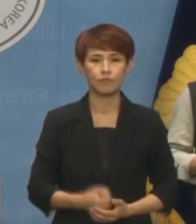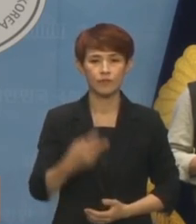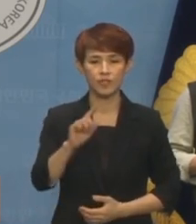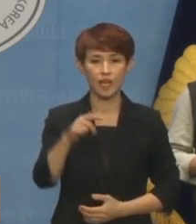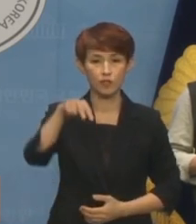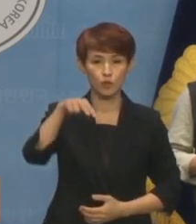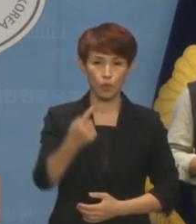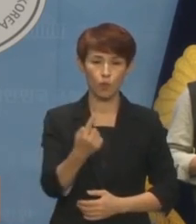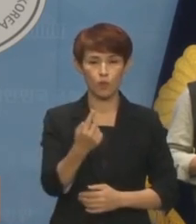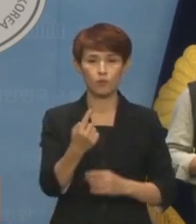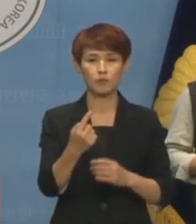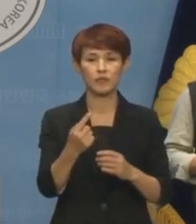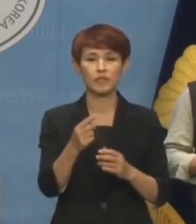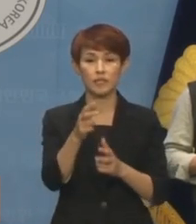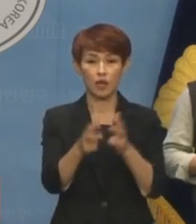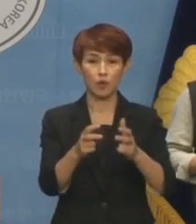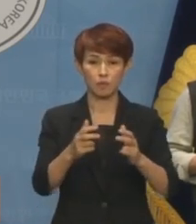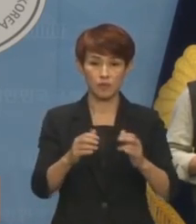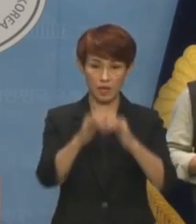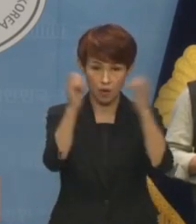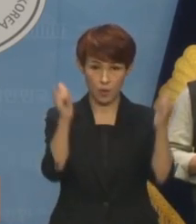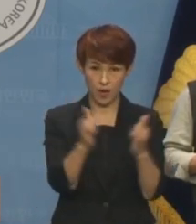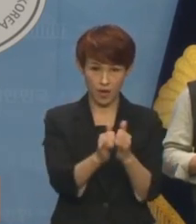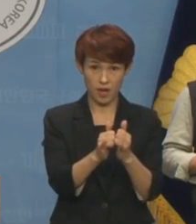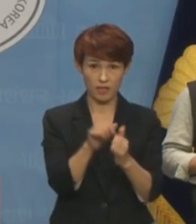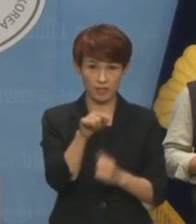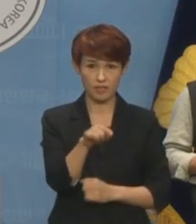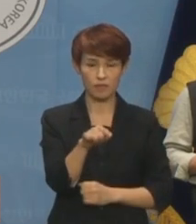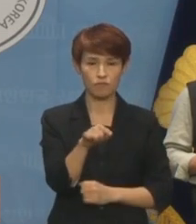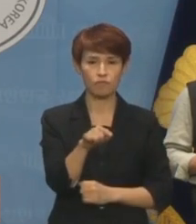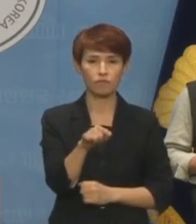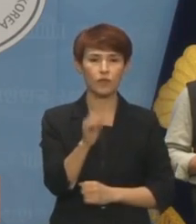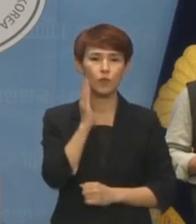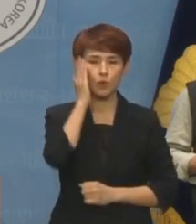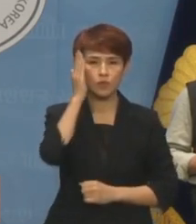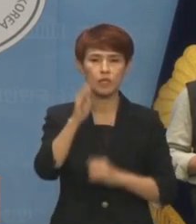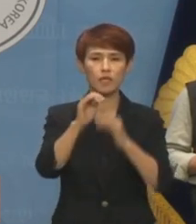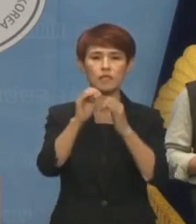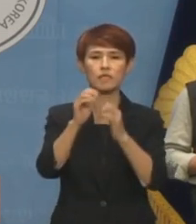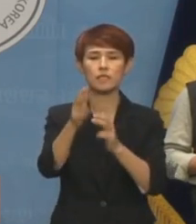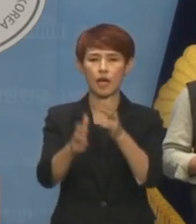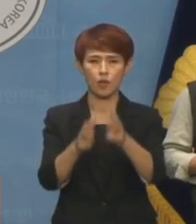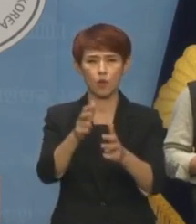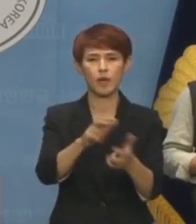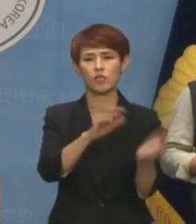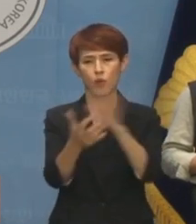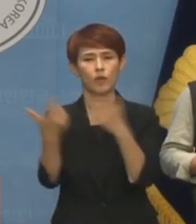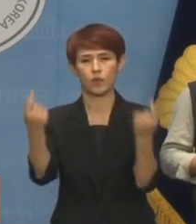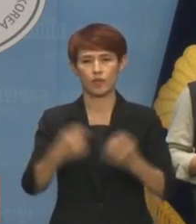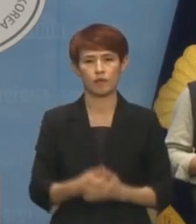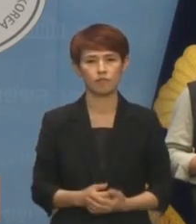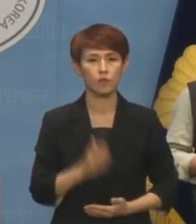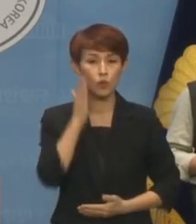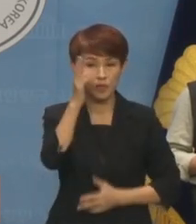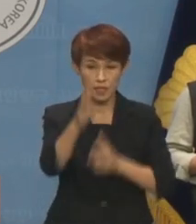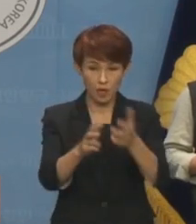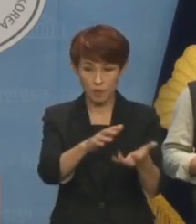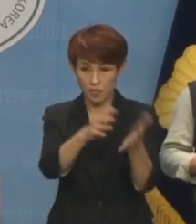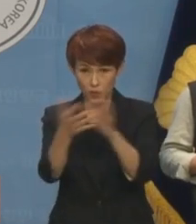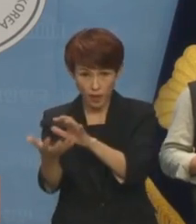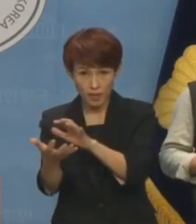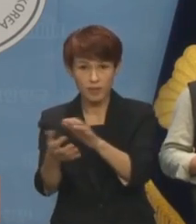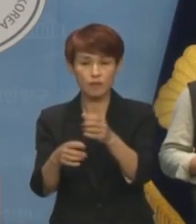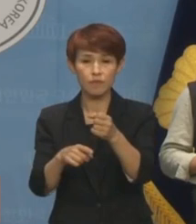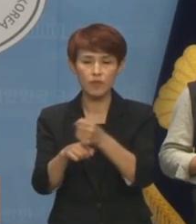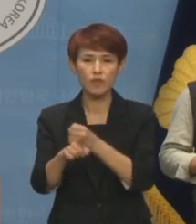탄소중립 산업사회로 전환은 곧 녹색산업으로 전환입니다. 녹색산업으로 전환은